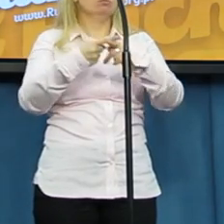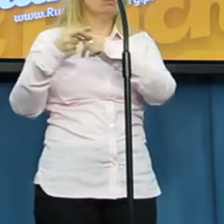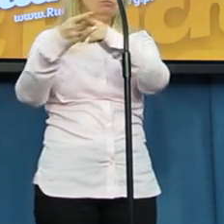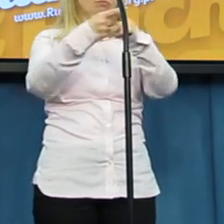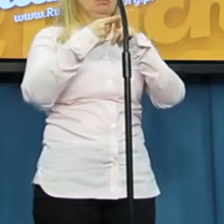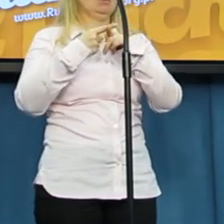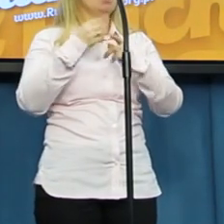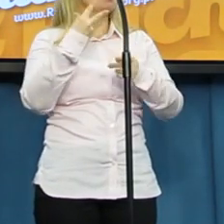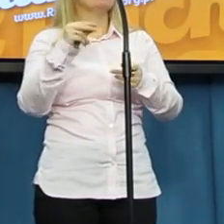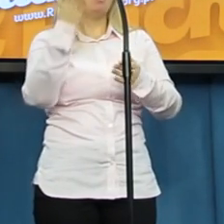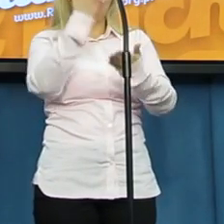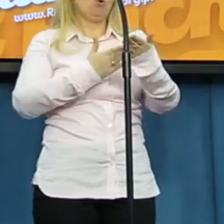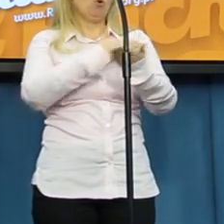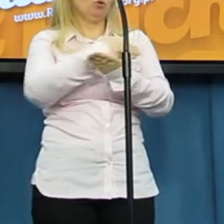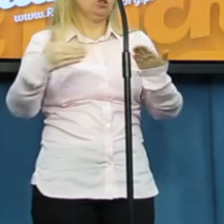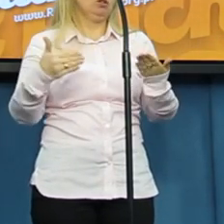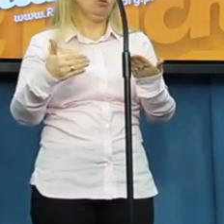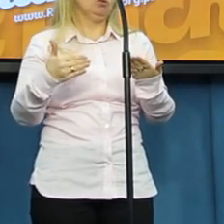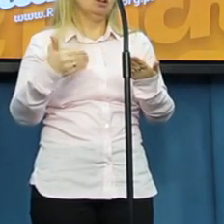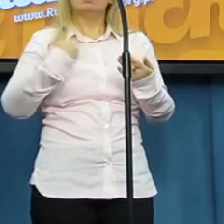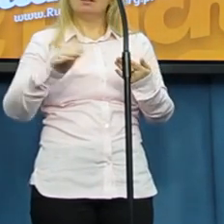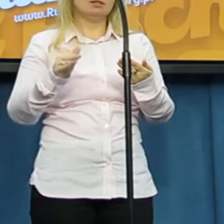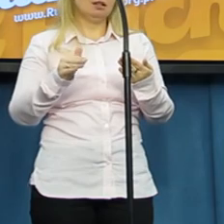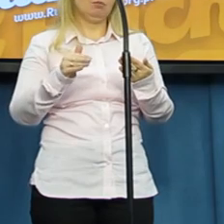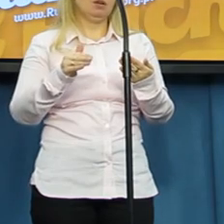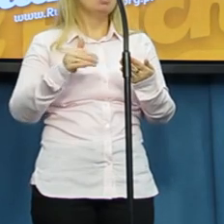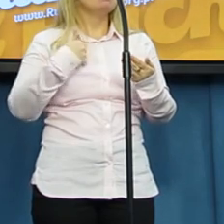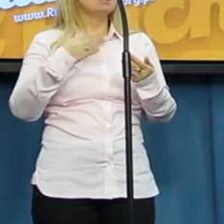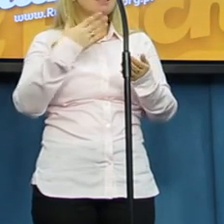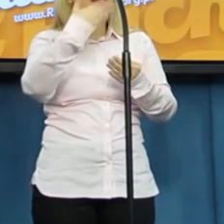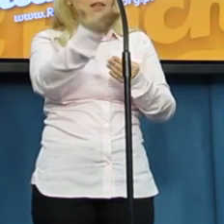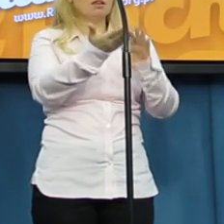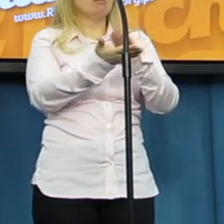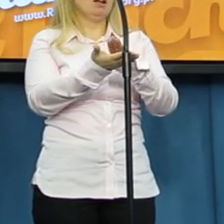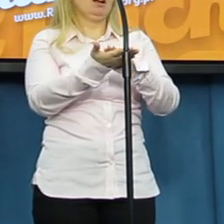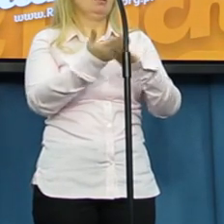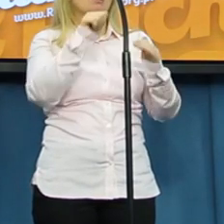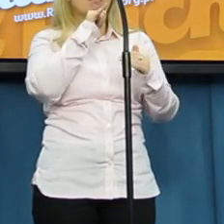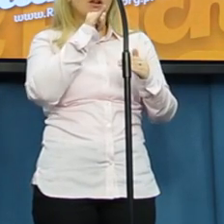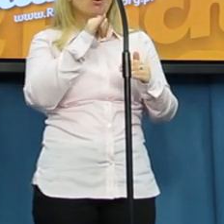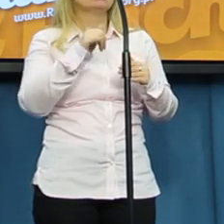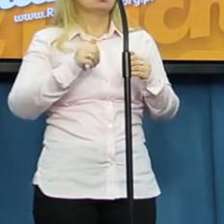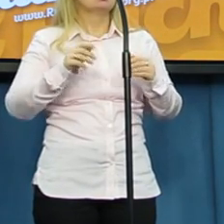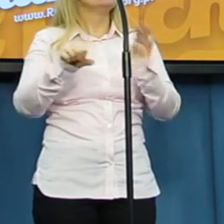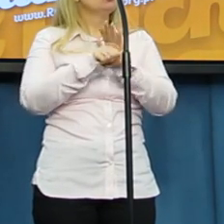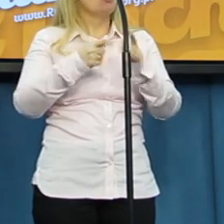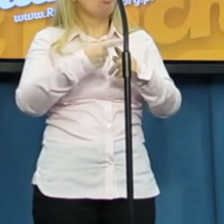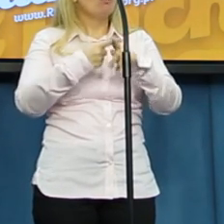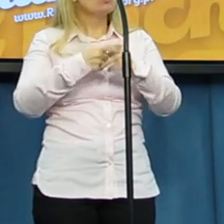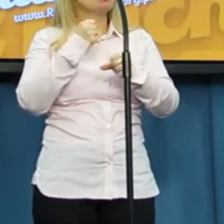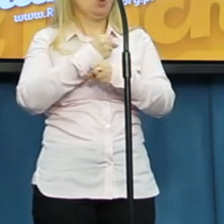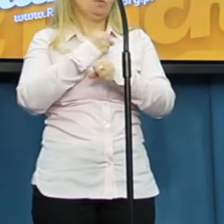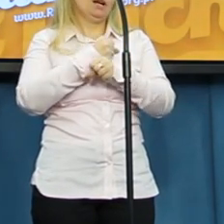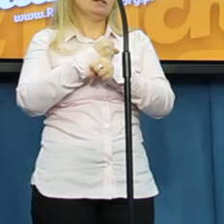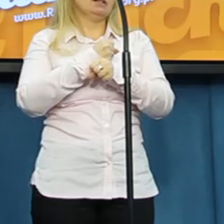ręka wyciągnięta ze strony ruchu Palikota do współpracy z SLD pozostaje. I żadne mniej lub bardziej radne żarty tego nie zmienią, bo taki jest